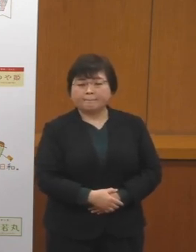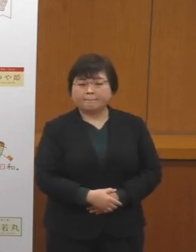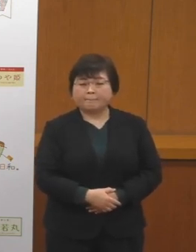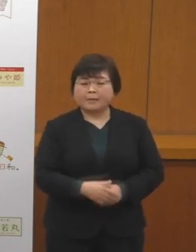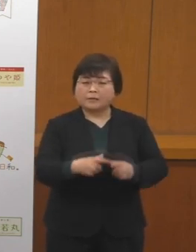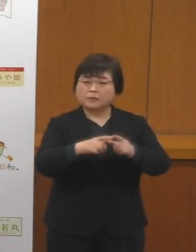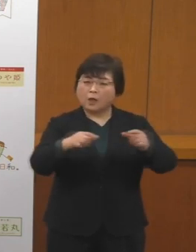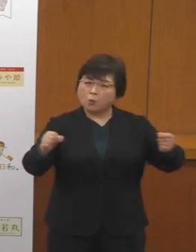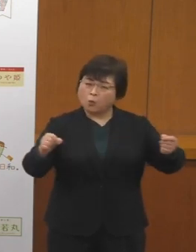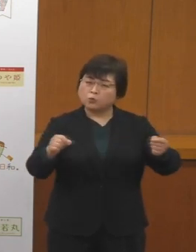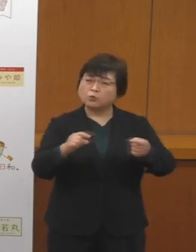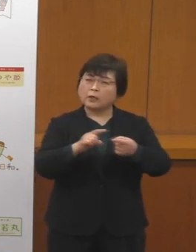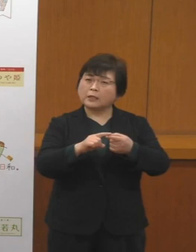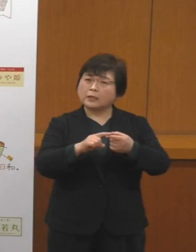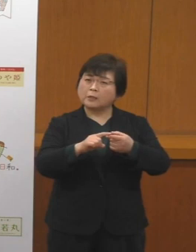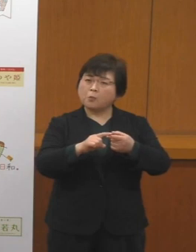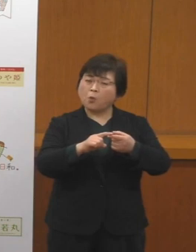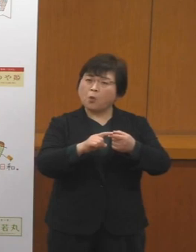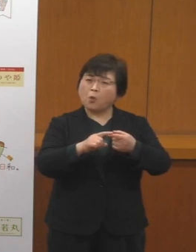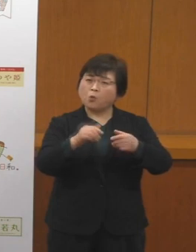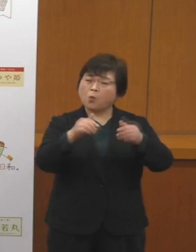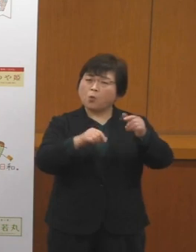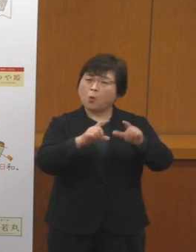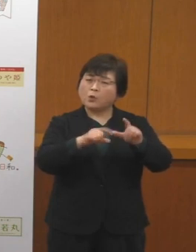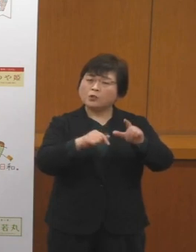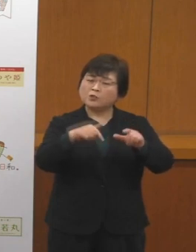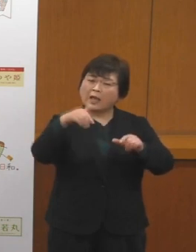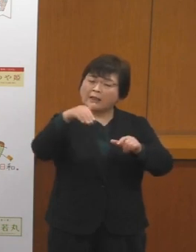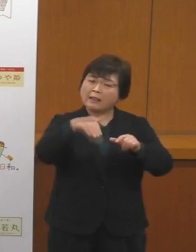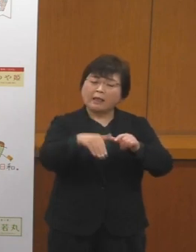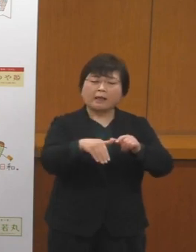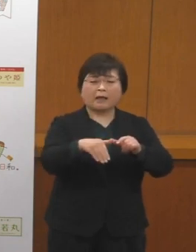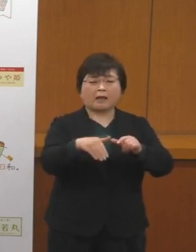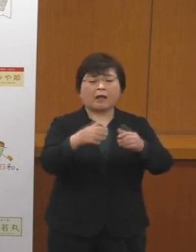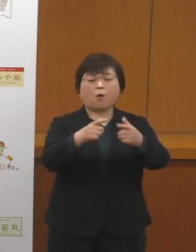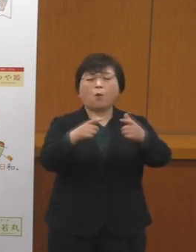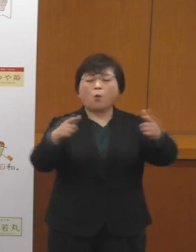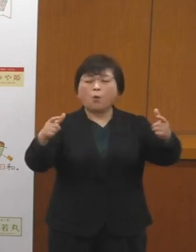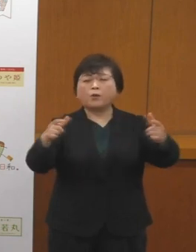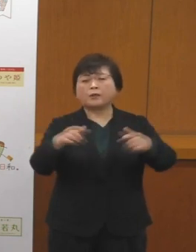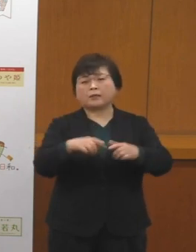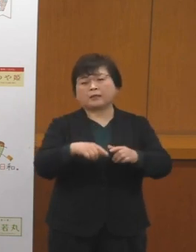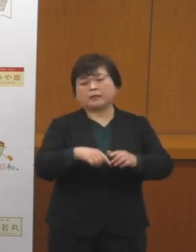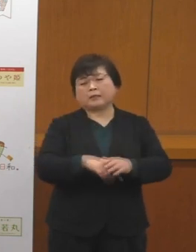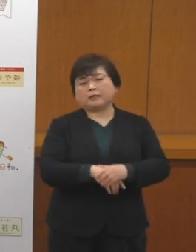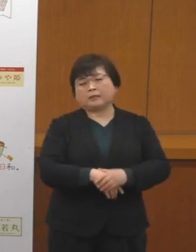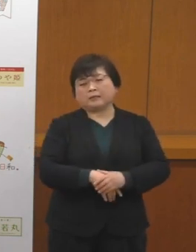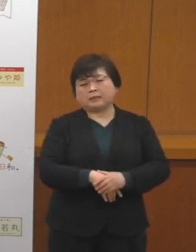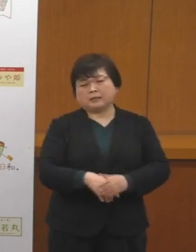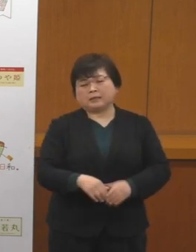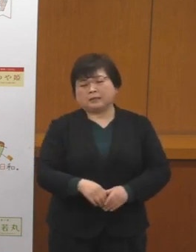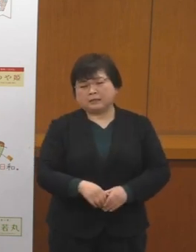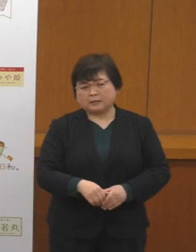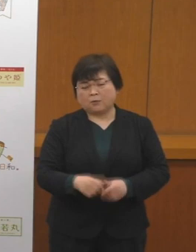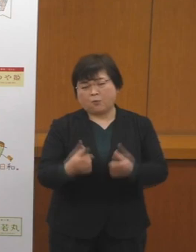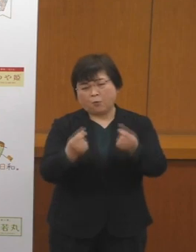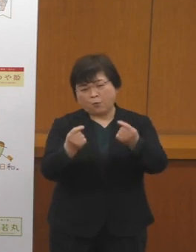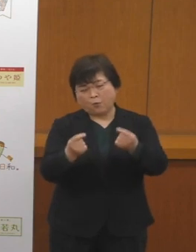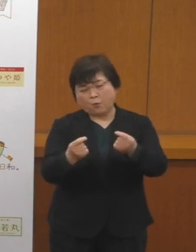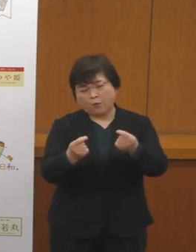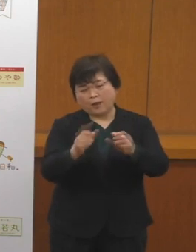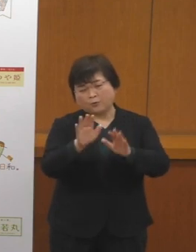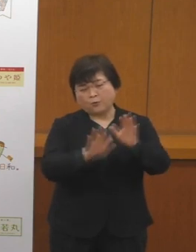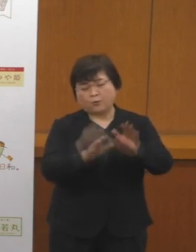全国的にも投票率が低下しているところが多い中同様の傾向にあるものと受け止めているところ